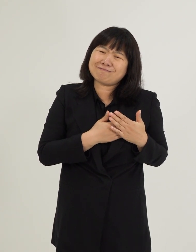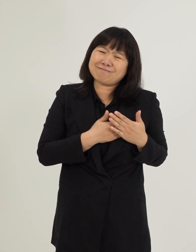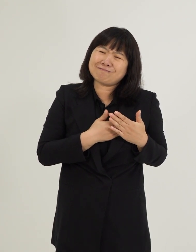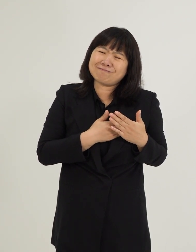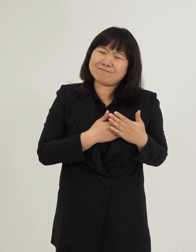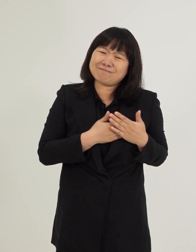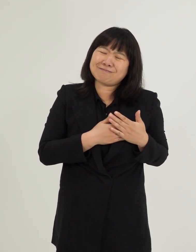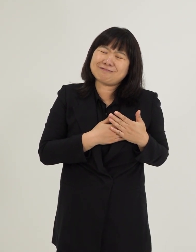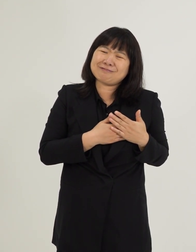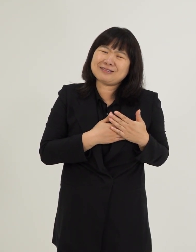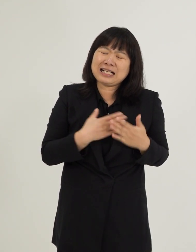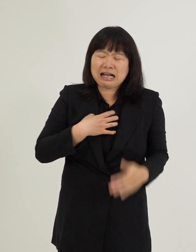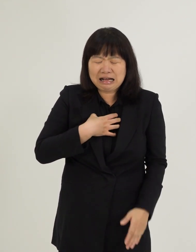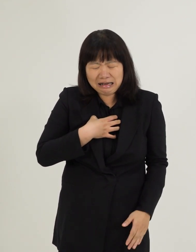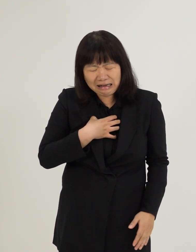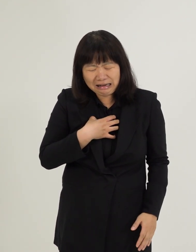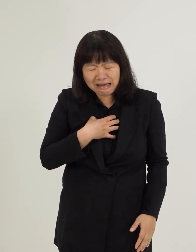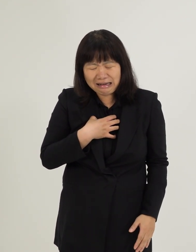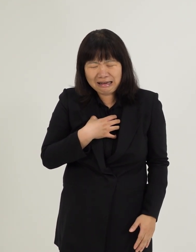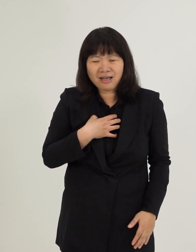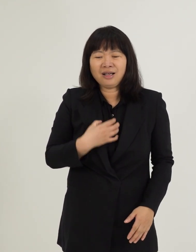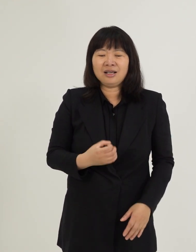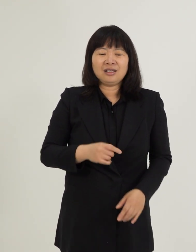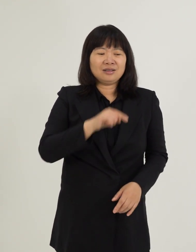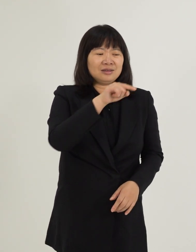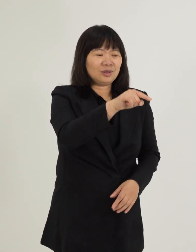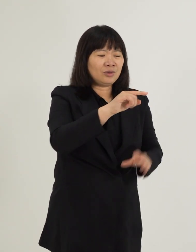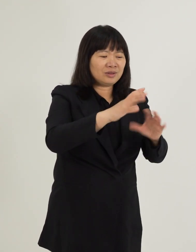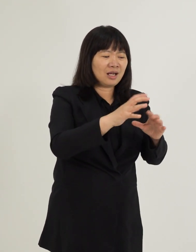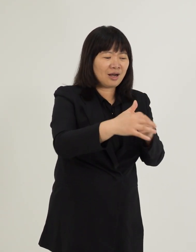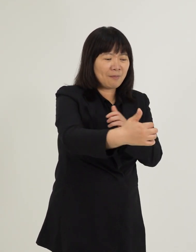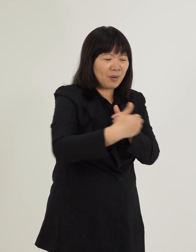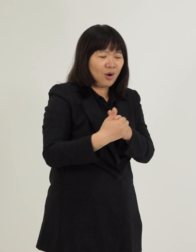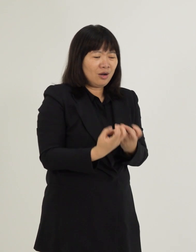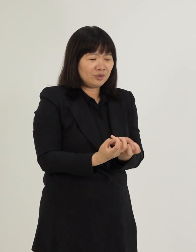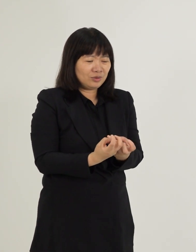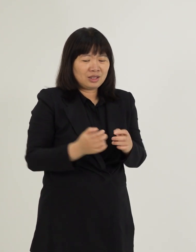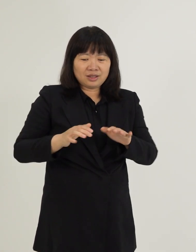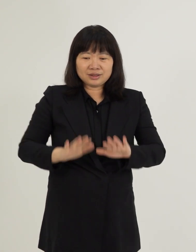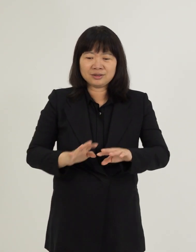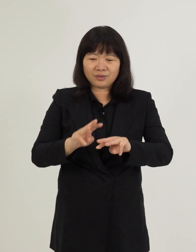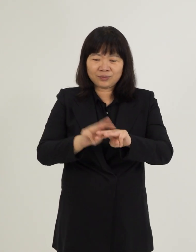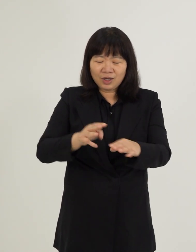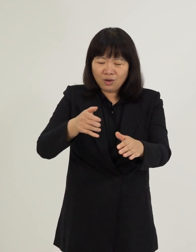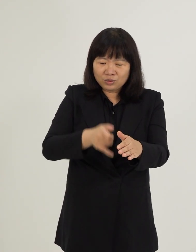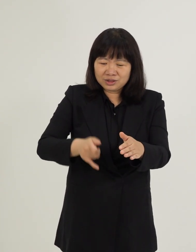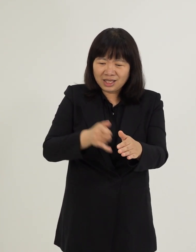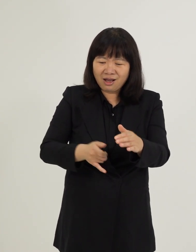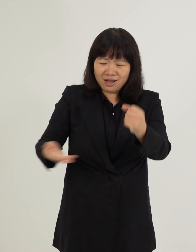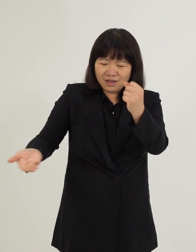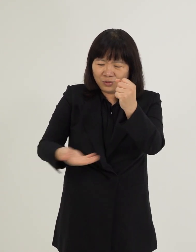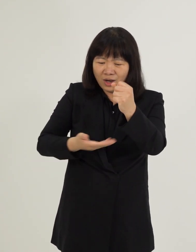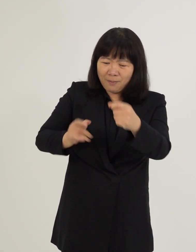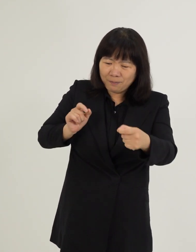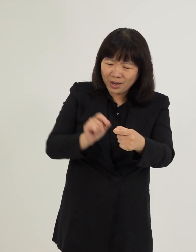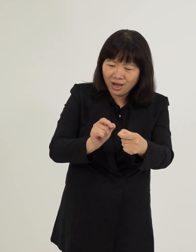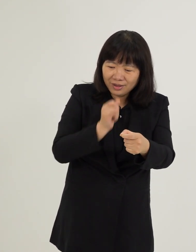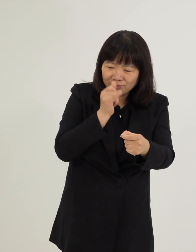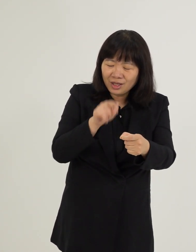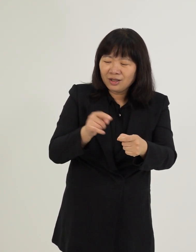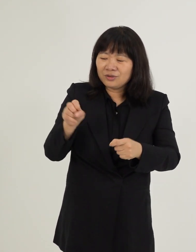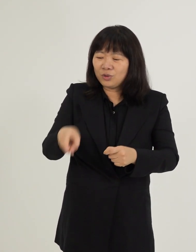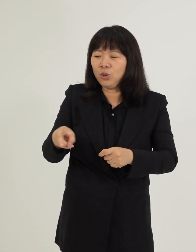거예요. 이번엔 또 저쪽이 쳐들어오면 어떡하나. 이 농사 지금 다 다 추수할 때 됐는데 또 이쪽에서